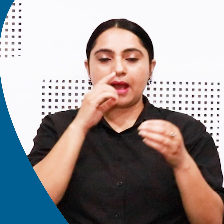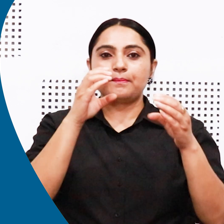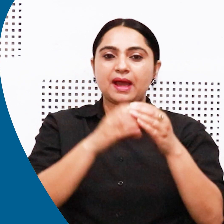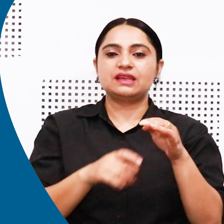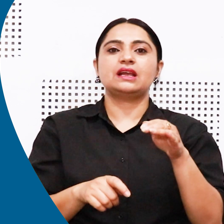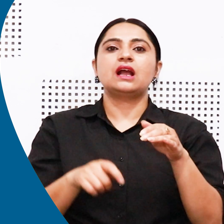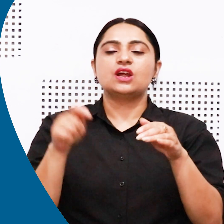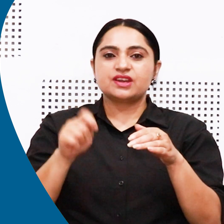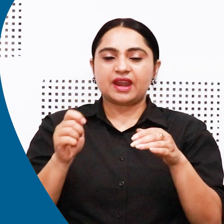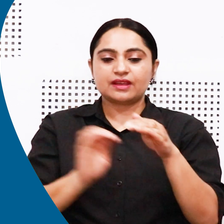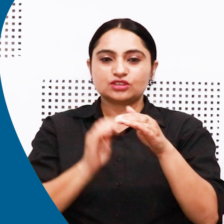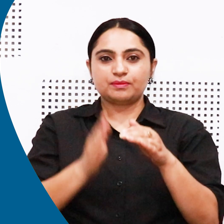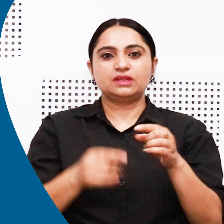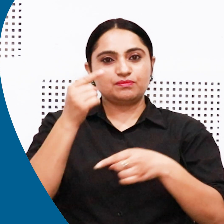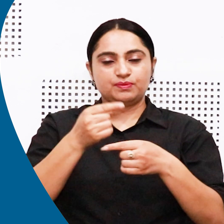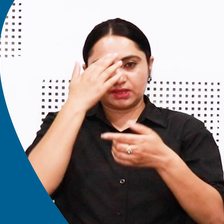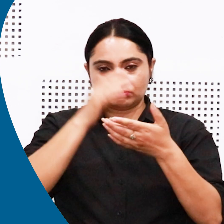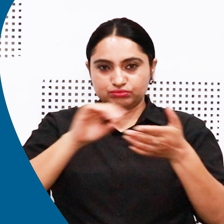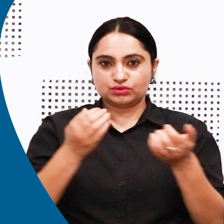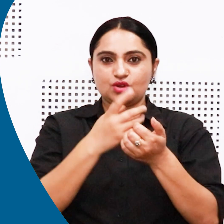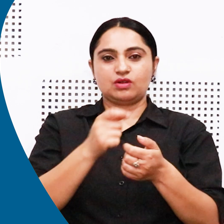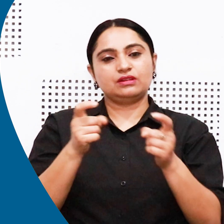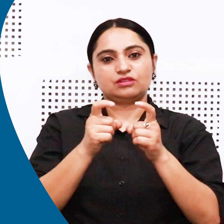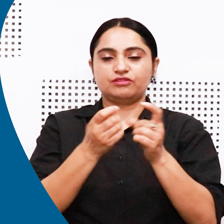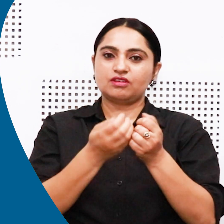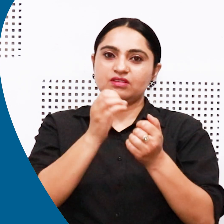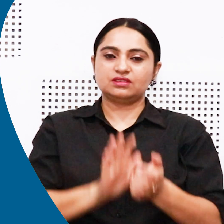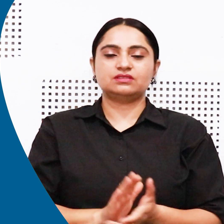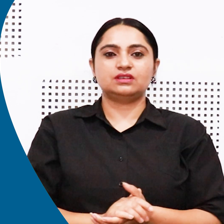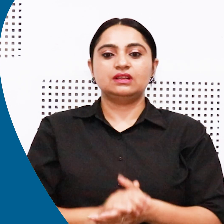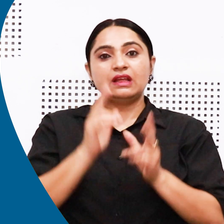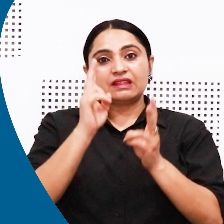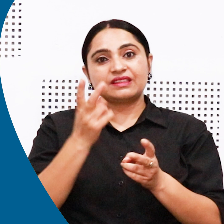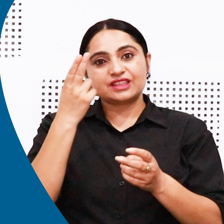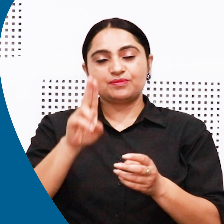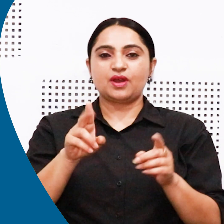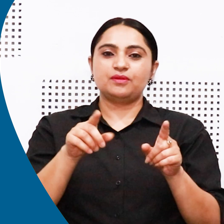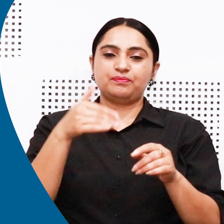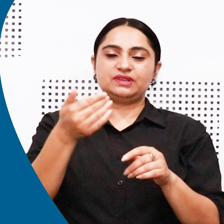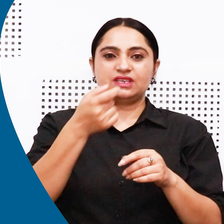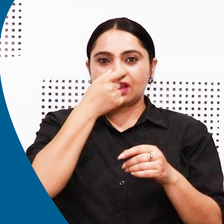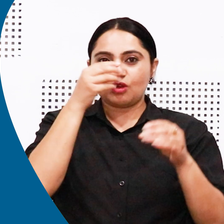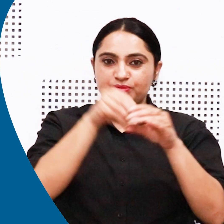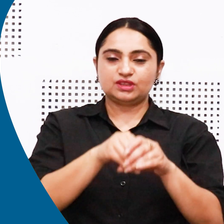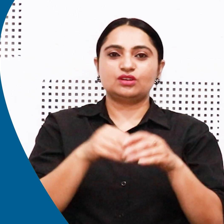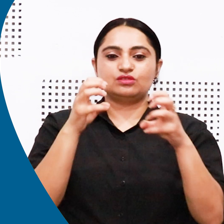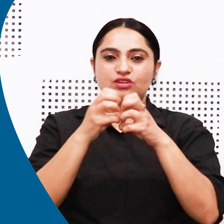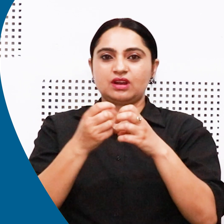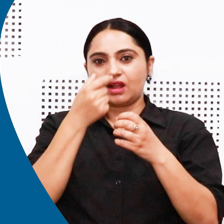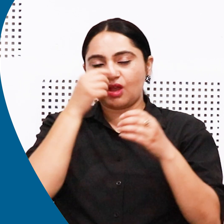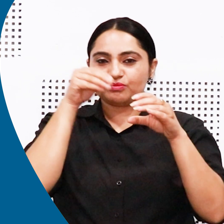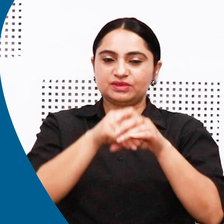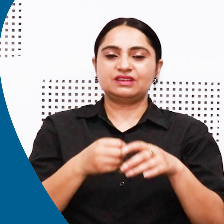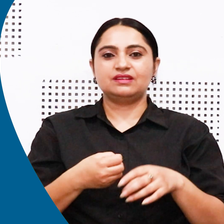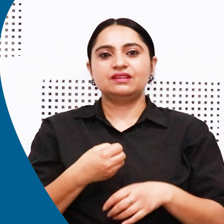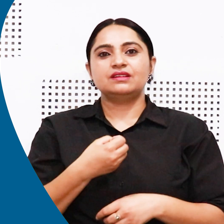समितिले पनि विवाद समाधानका लागि छलफल गराउन सक्छ। आहा, यति भएपछि त गाउँघरको झगडा गाउँमै